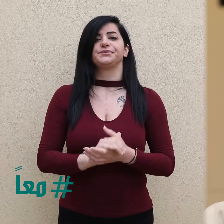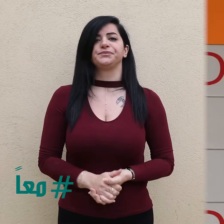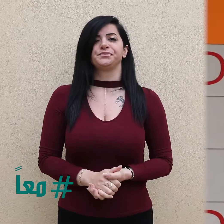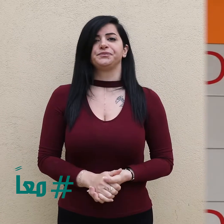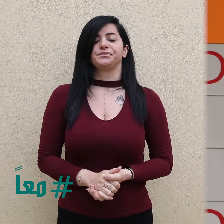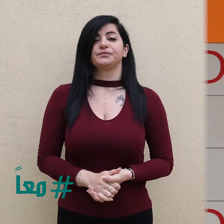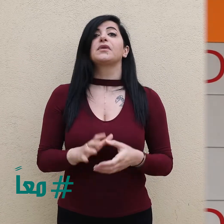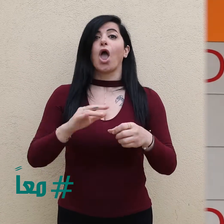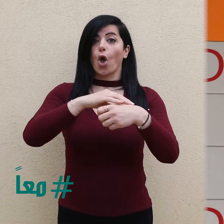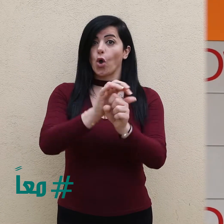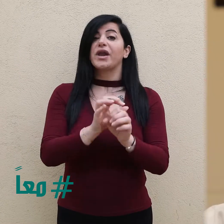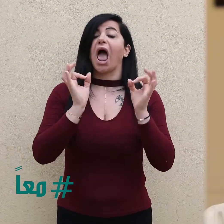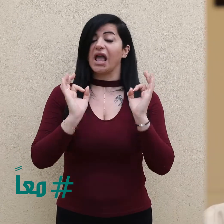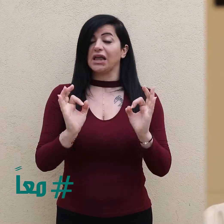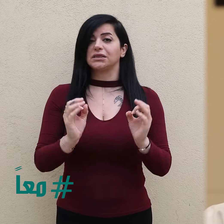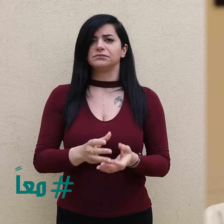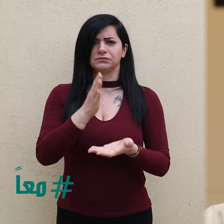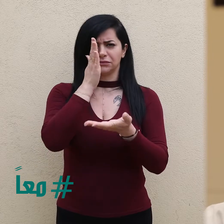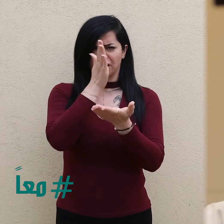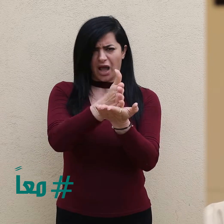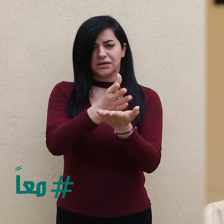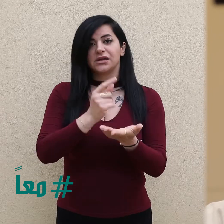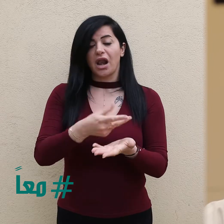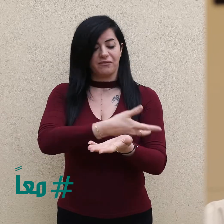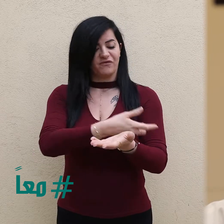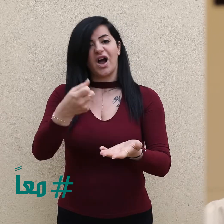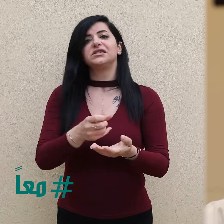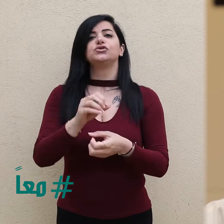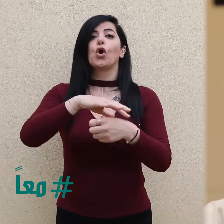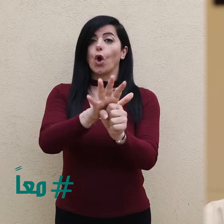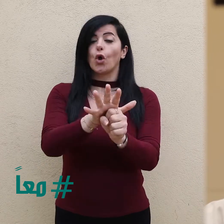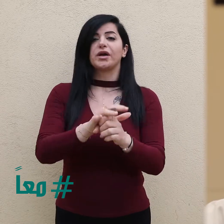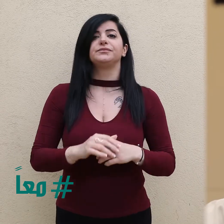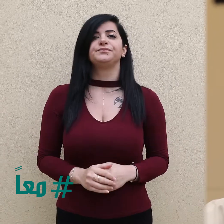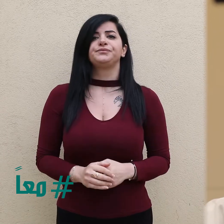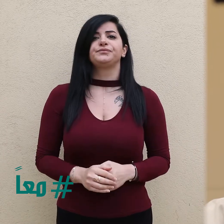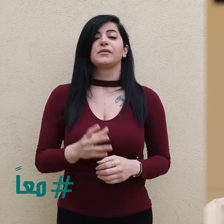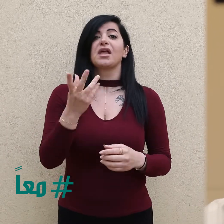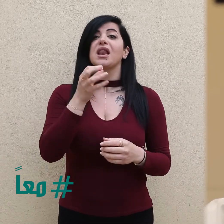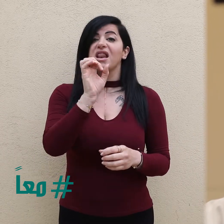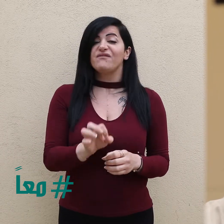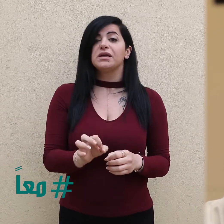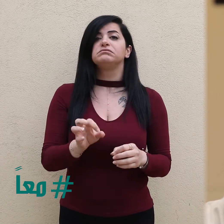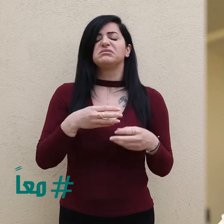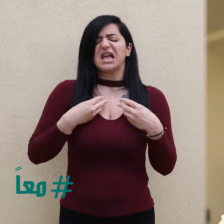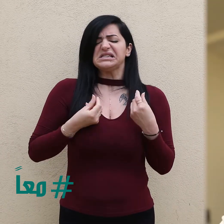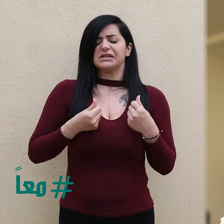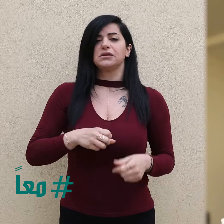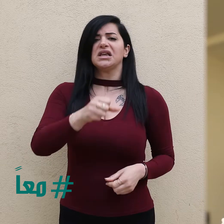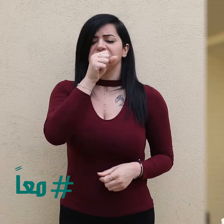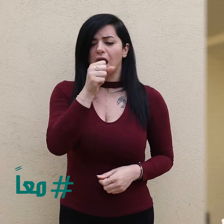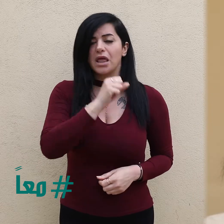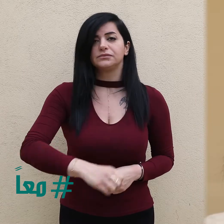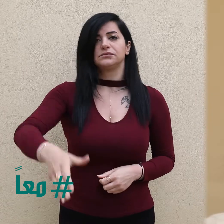الحالات. الطوارئ حتحط وتركز على أنه تعمل فحص الكورونا على المرضى يلي عندهم عوارض.